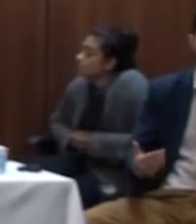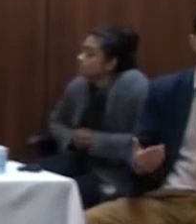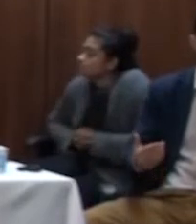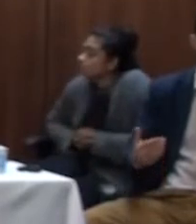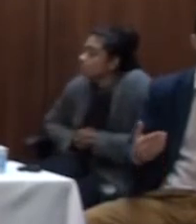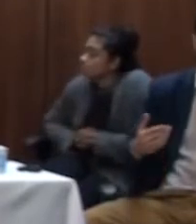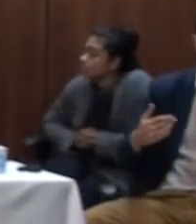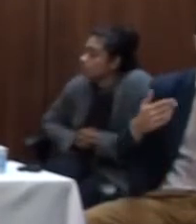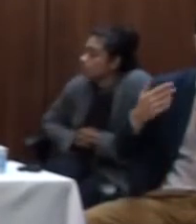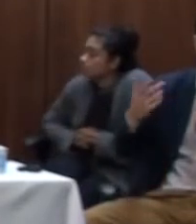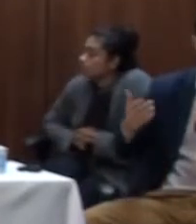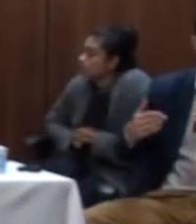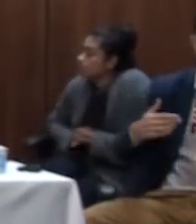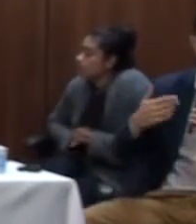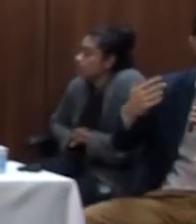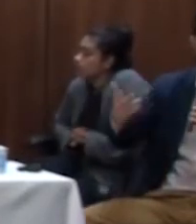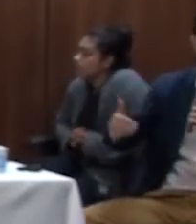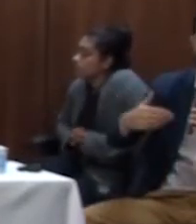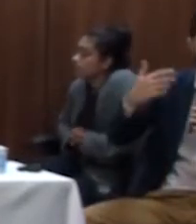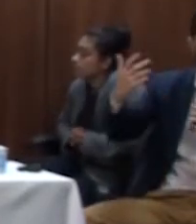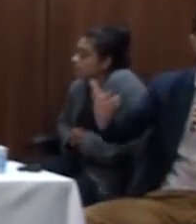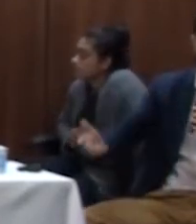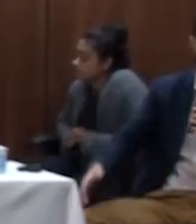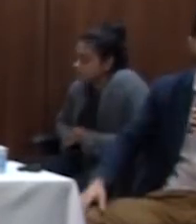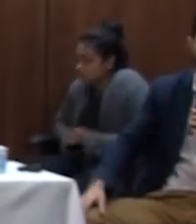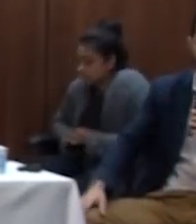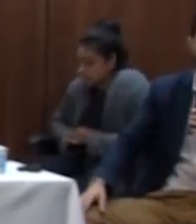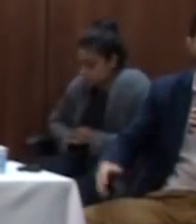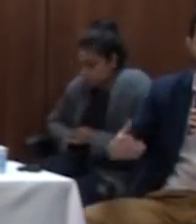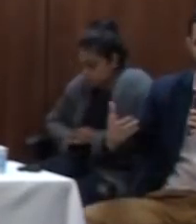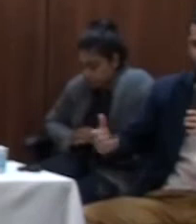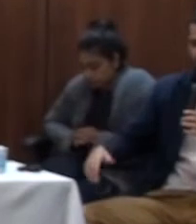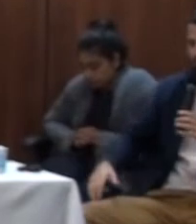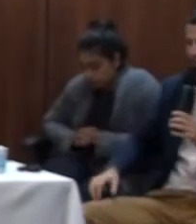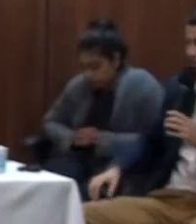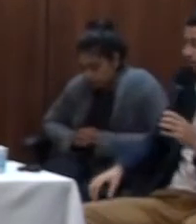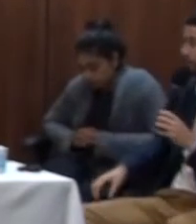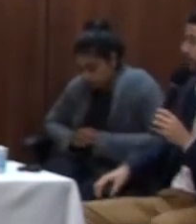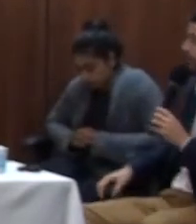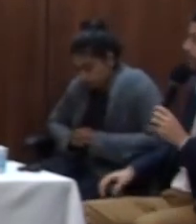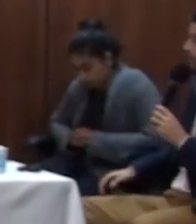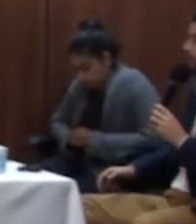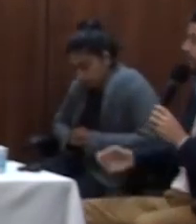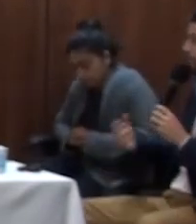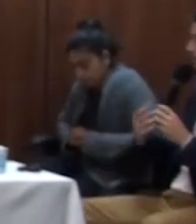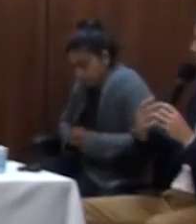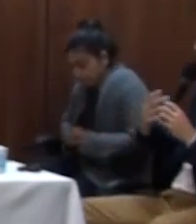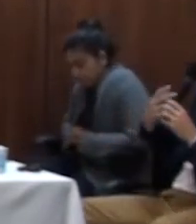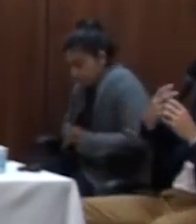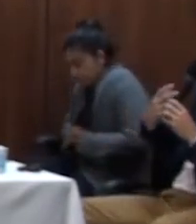que a gente realizou, como eu falei, nas diversas petições e abaixo-assinados que a gente recebeu, enfim, que a gente catalogou, a gente